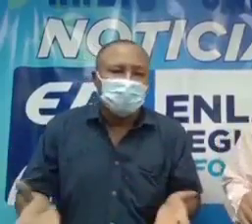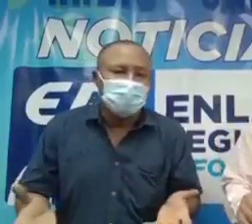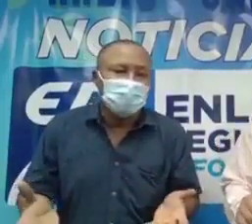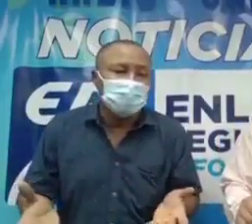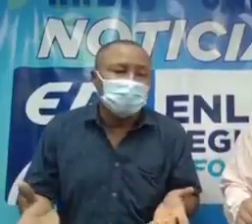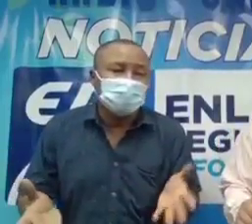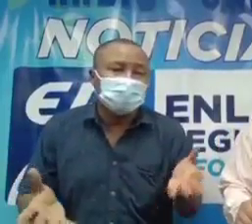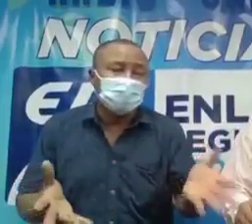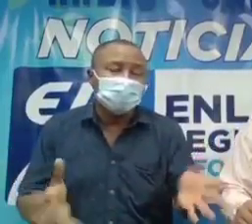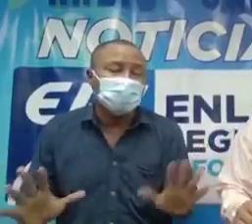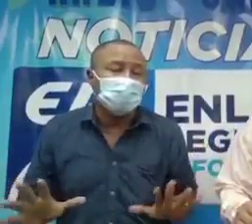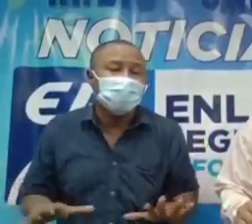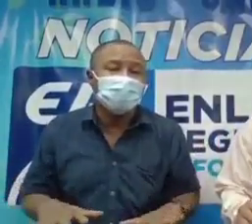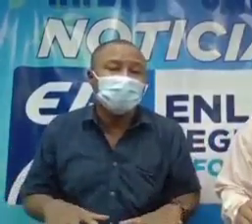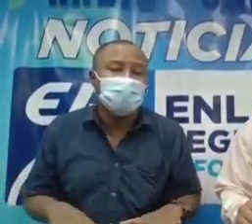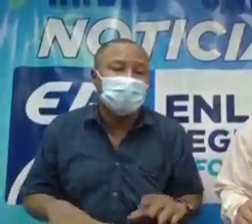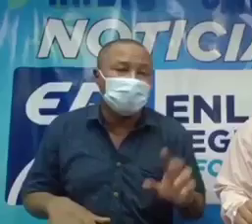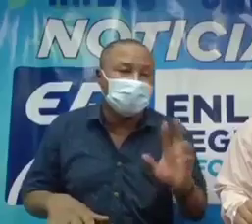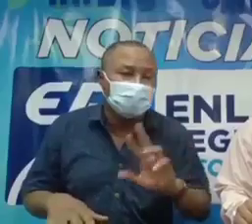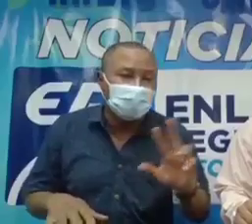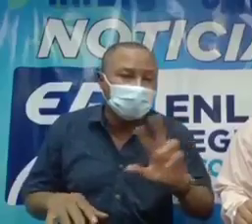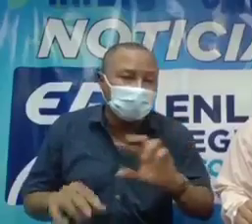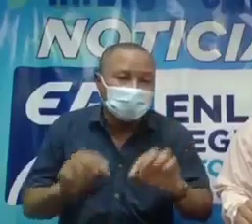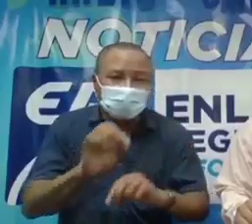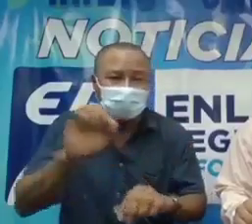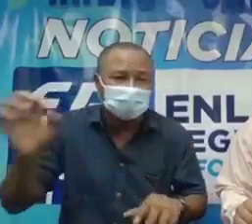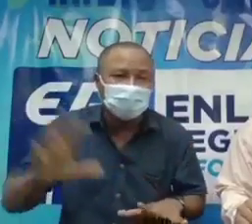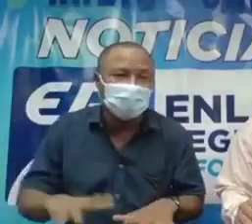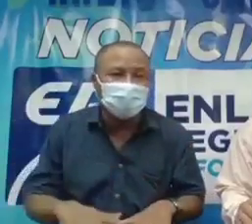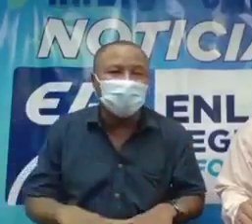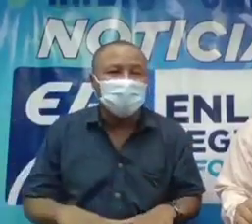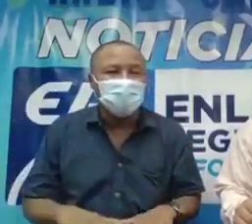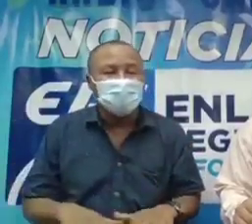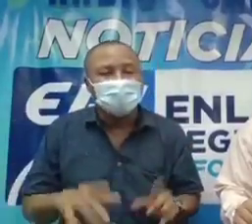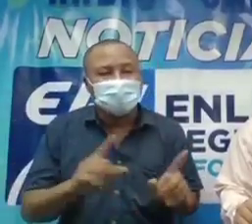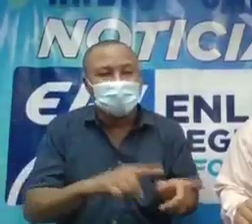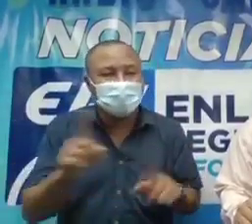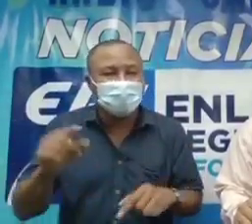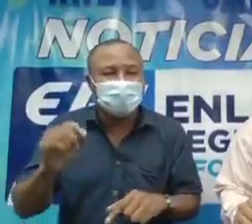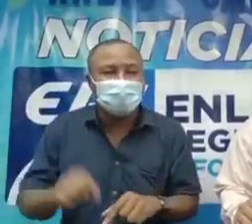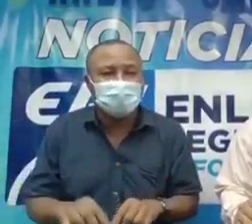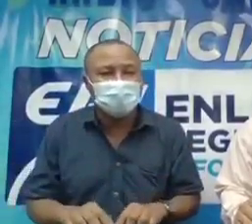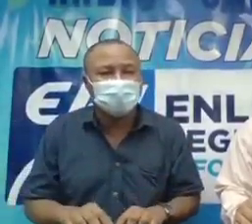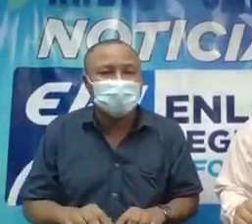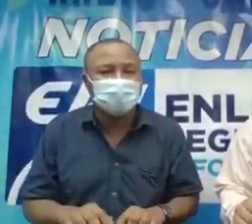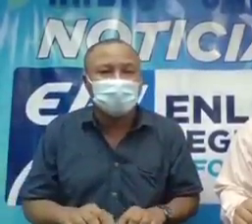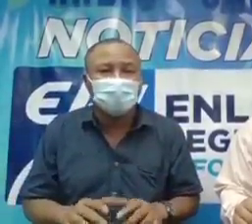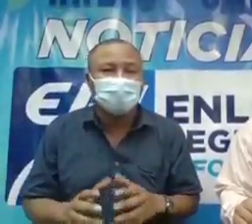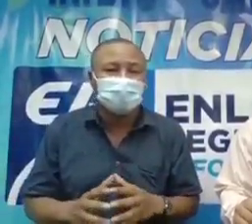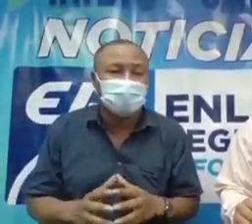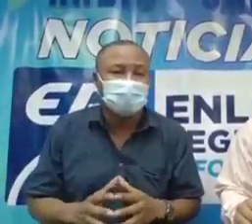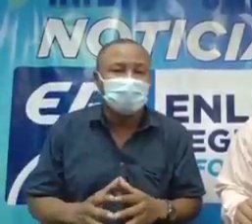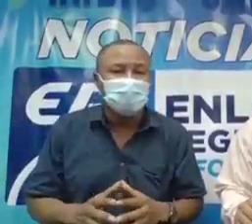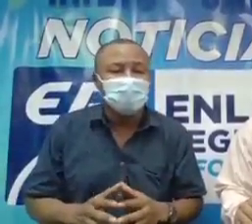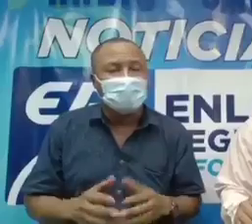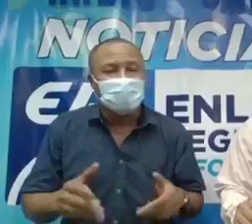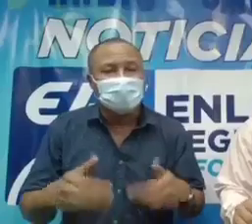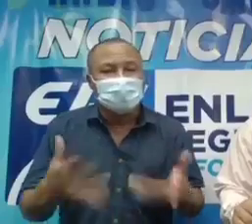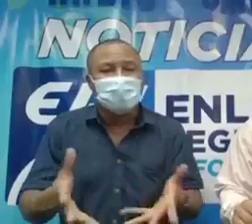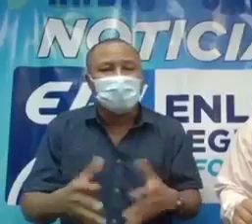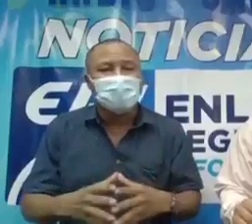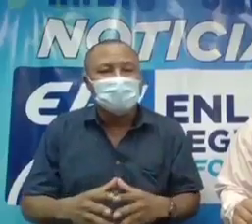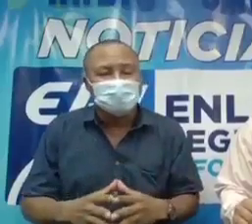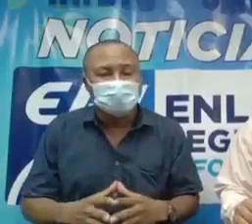una respuesta. No dieron respuesta. Solamente había por ahí en unas cuantas líneas, decía sobre el tema de los stickers